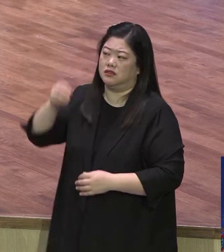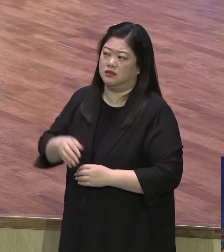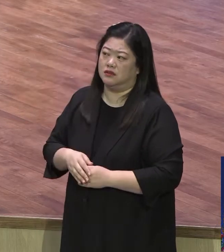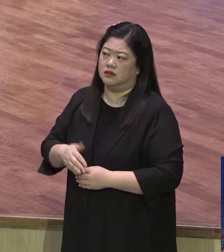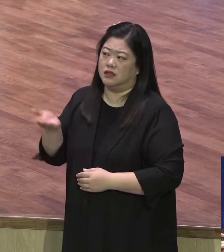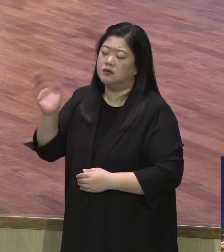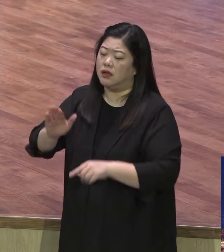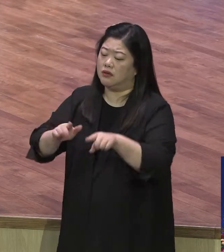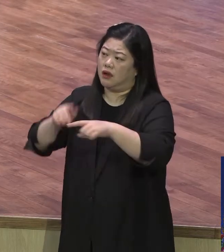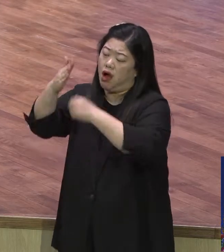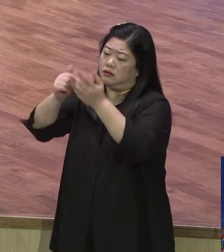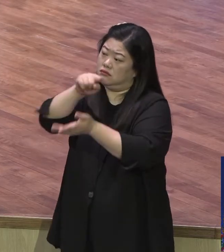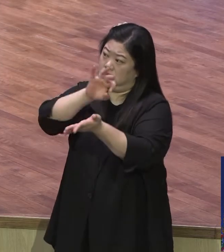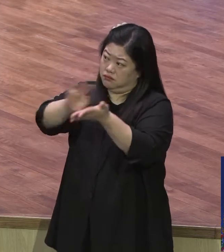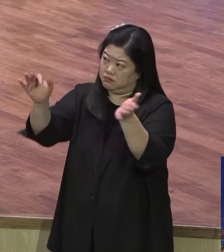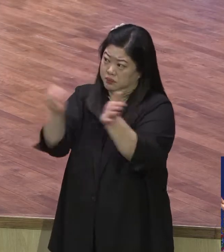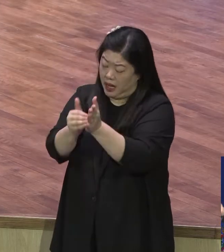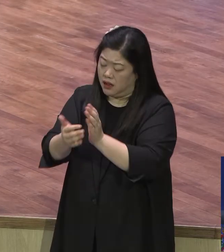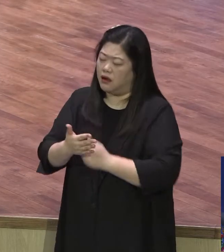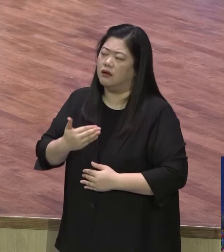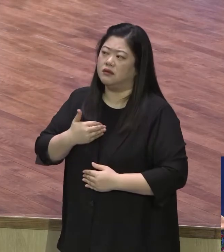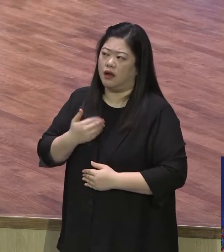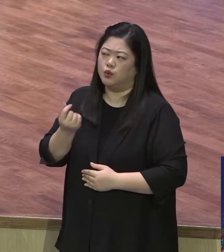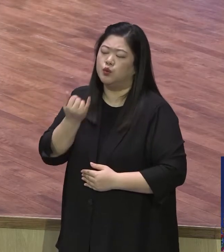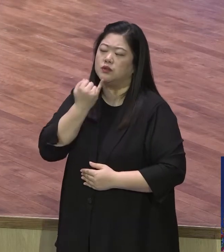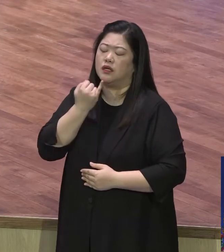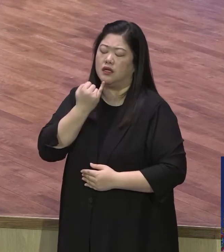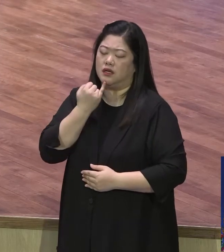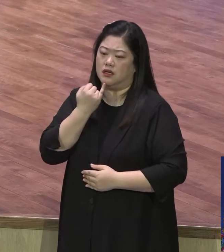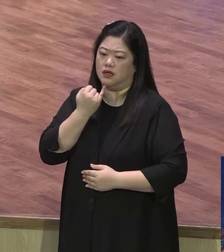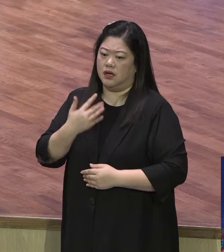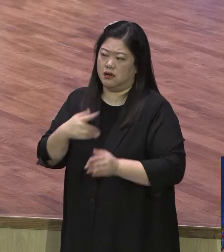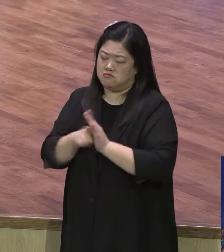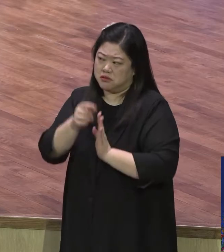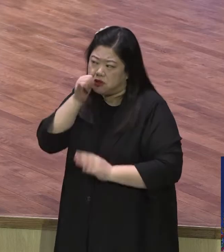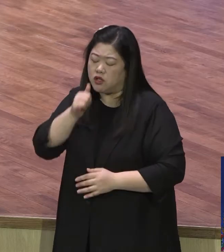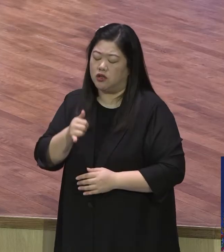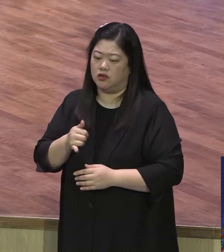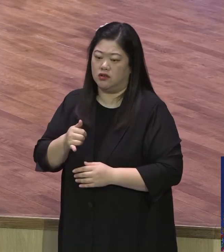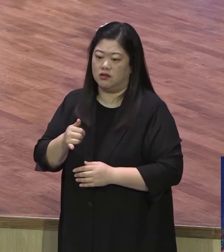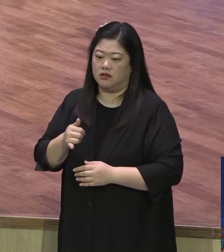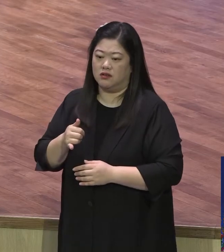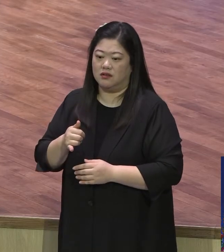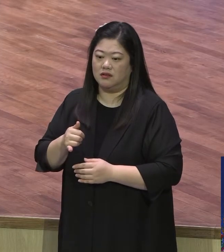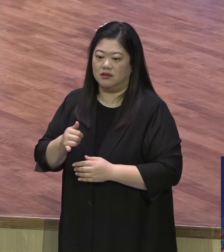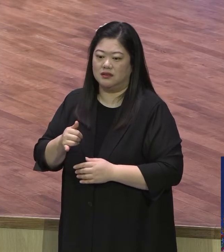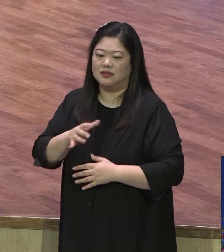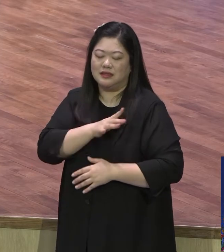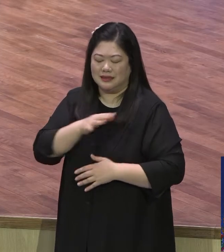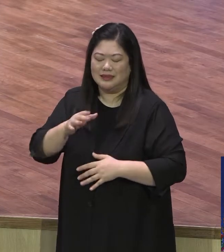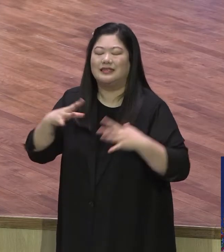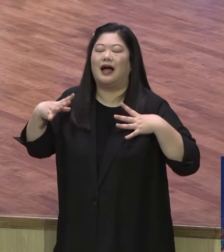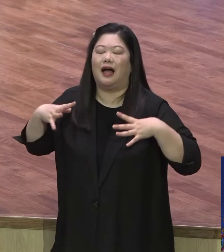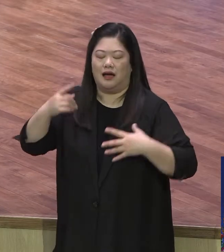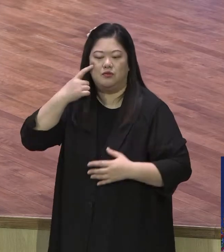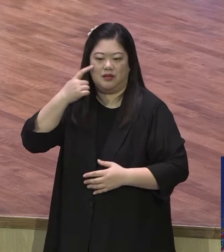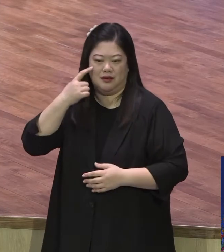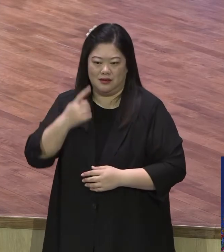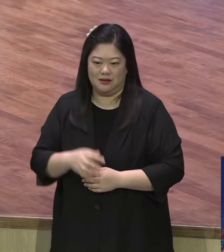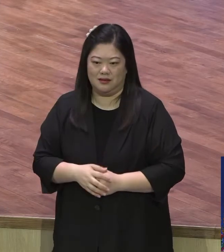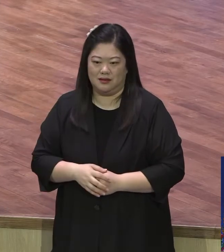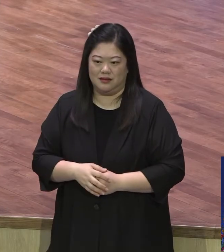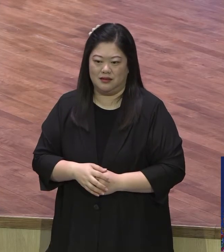많지 않습니까 그들은 아무것도 없었어요 그런데 다 스윙 받았다니까요 믿음으로 살리라 현찰로 살리가 아니에요